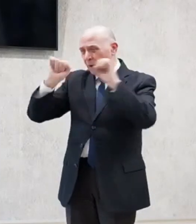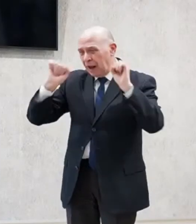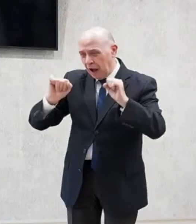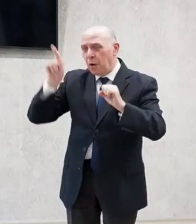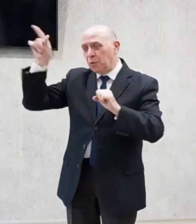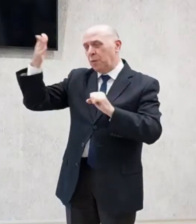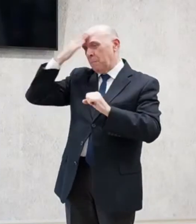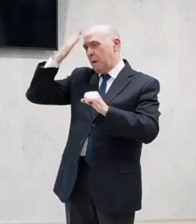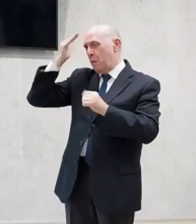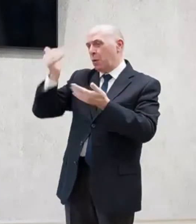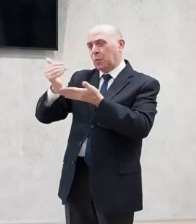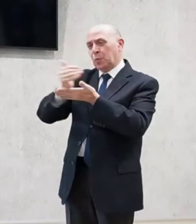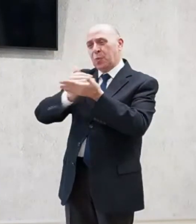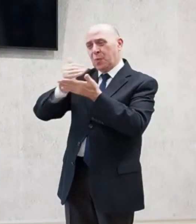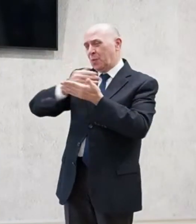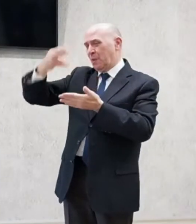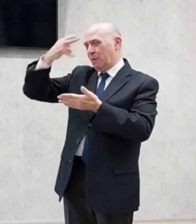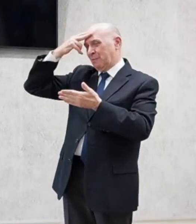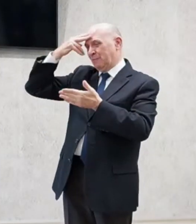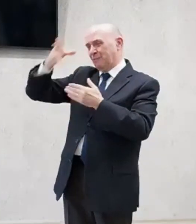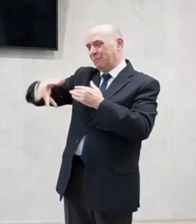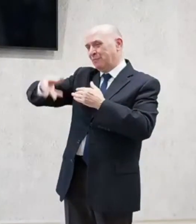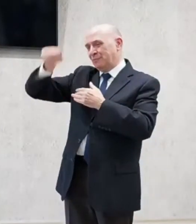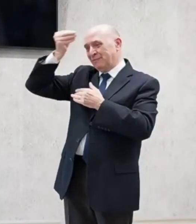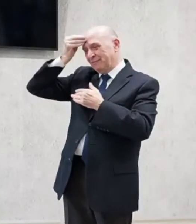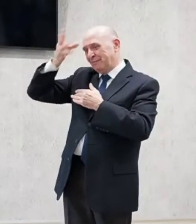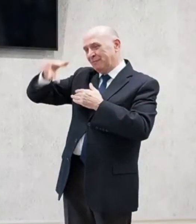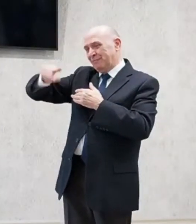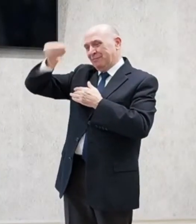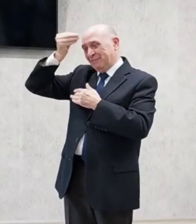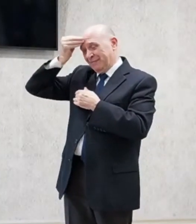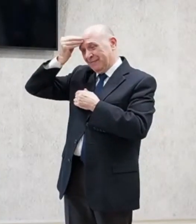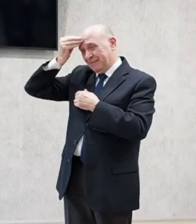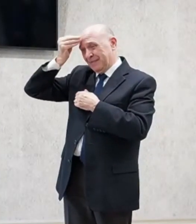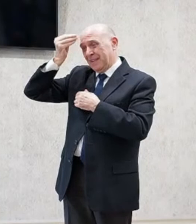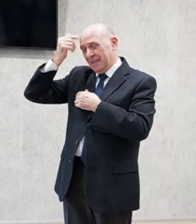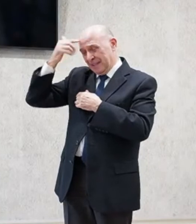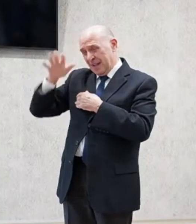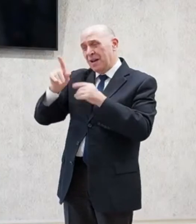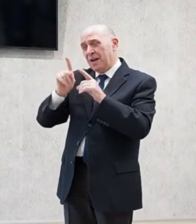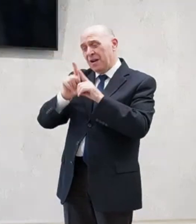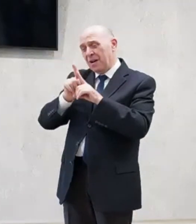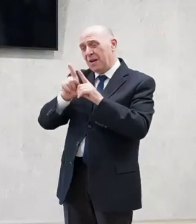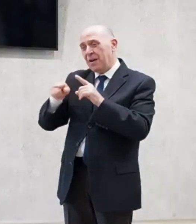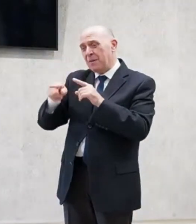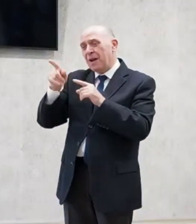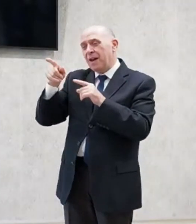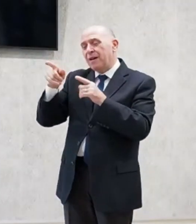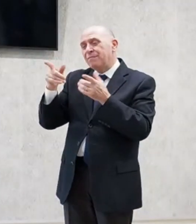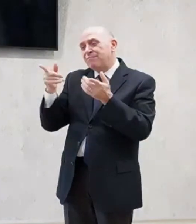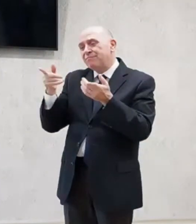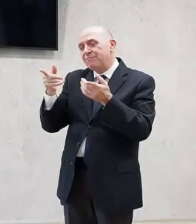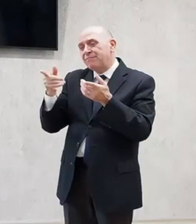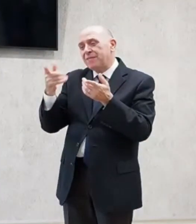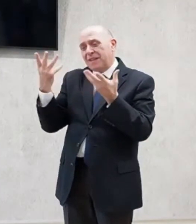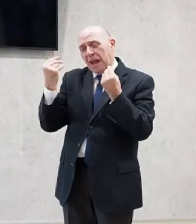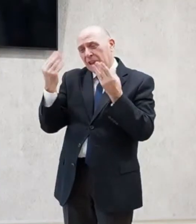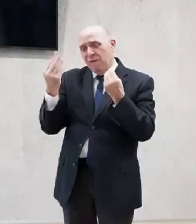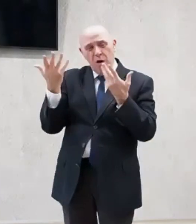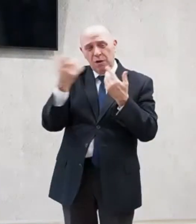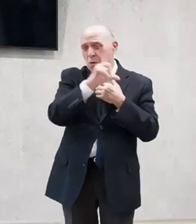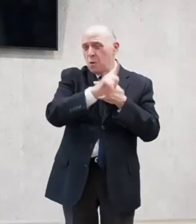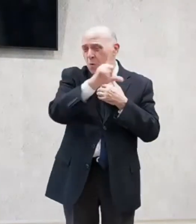la buona notizia così come forse tante volte Luigi nella sua vita dolcemente la Pra svegliata